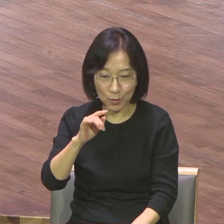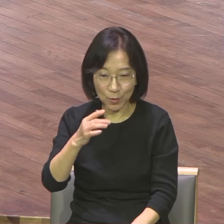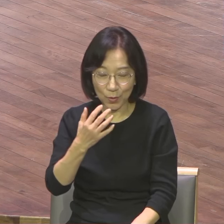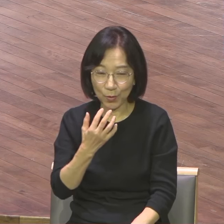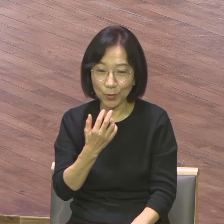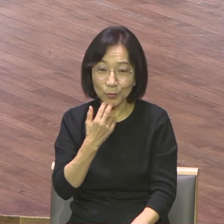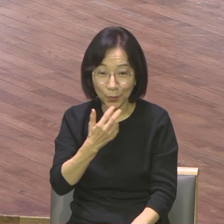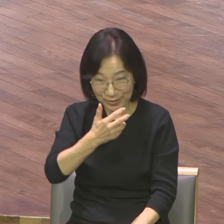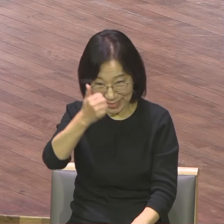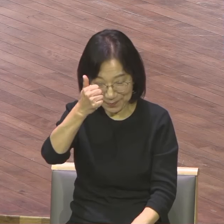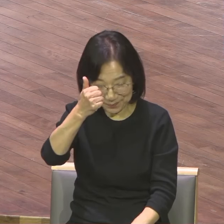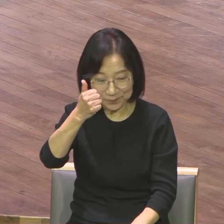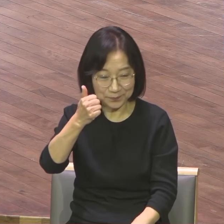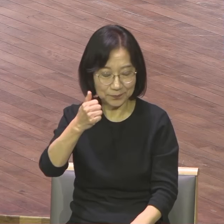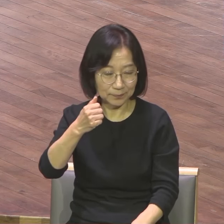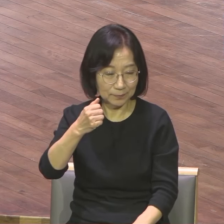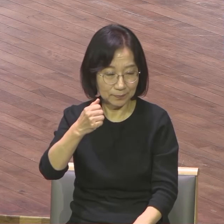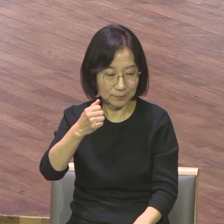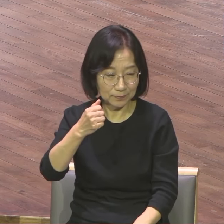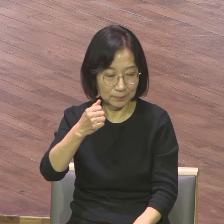형들에게 아버지 심부름 말을 가서